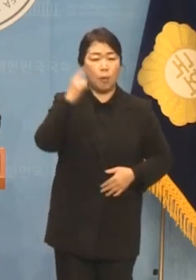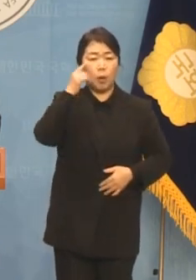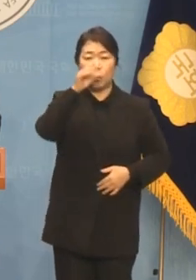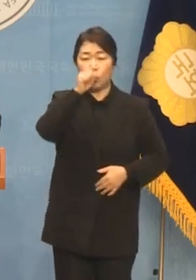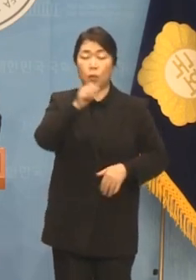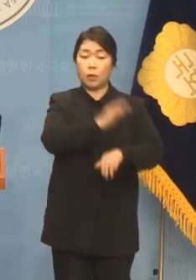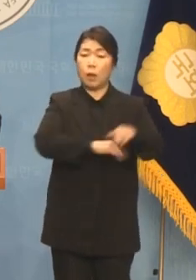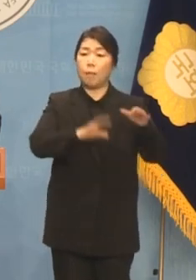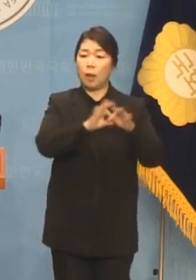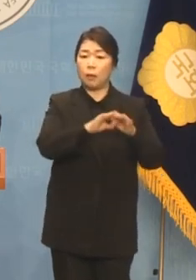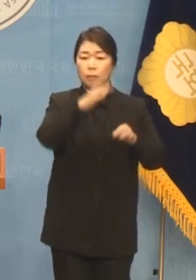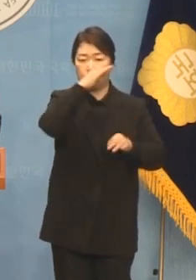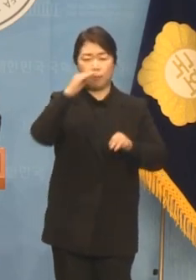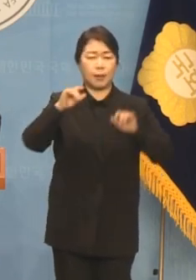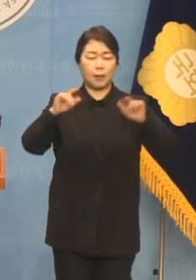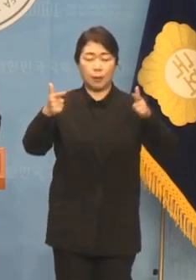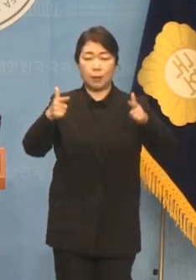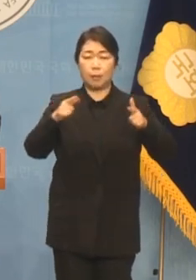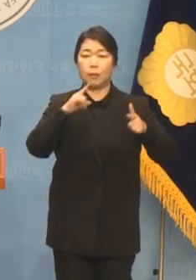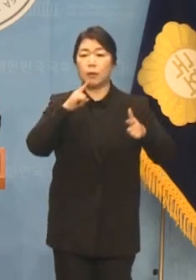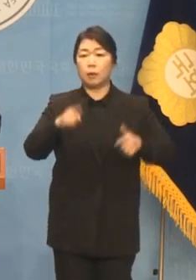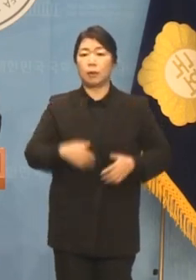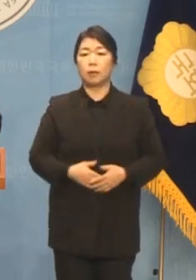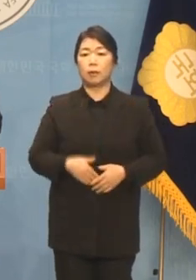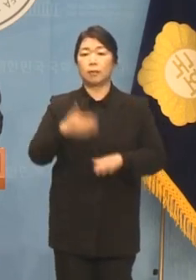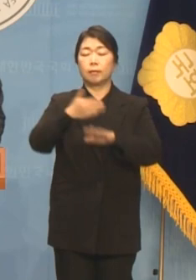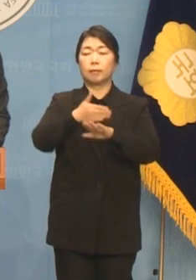좌파는 정직하지 않다